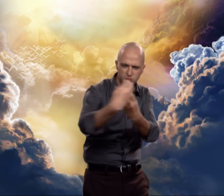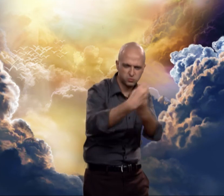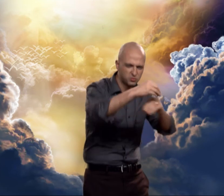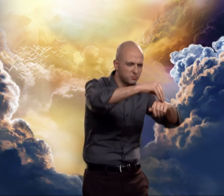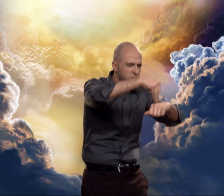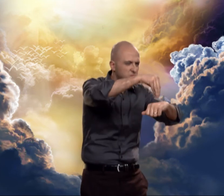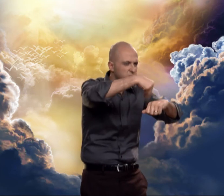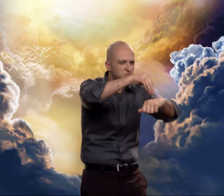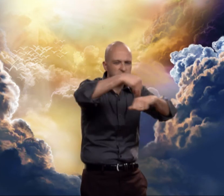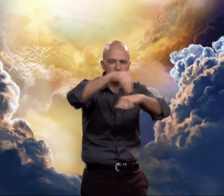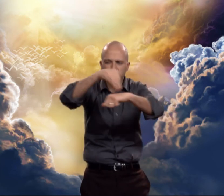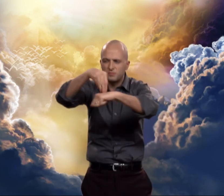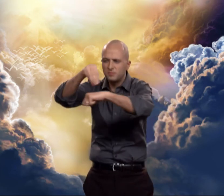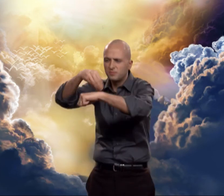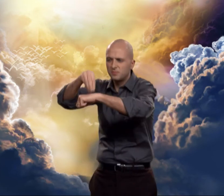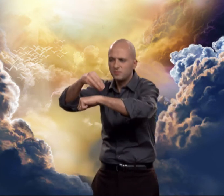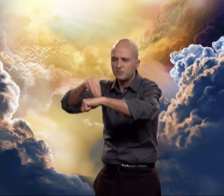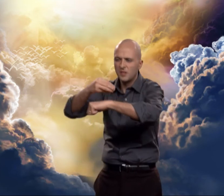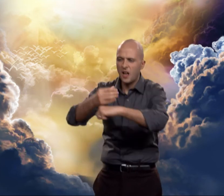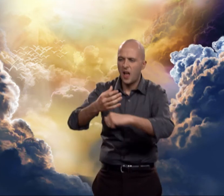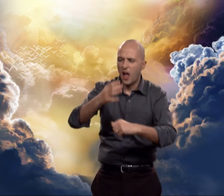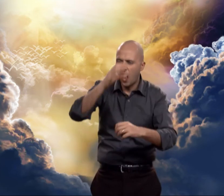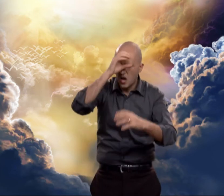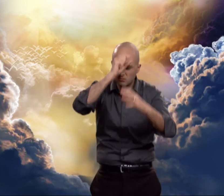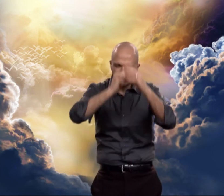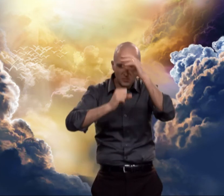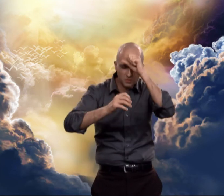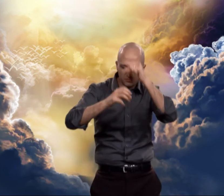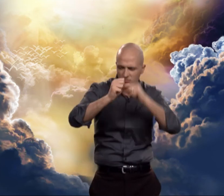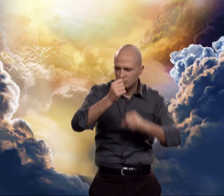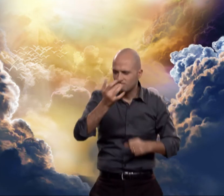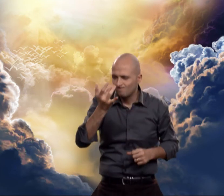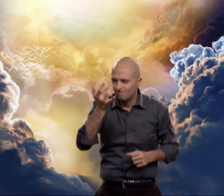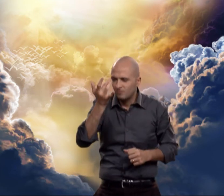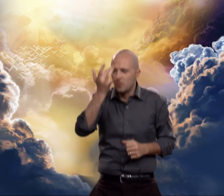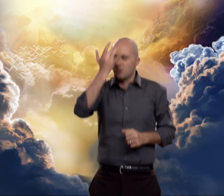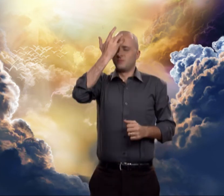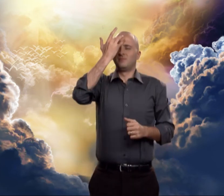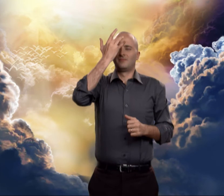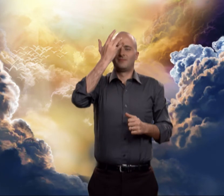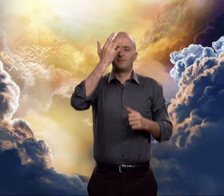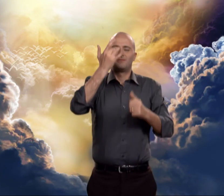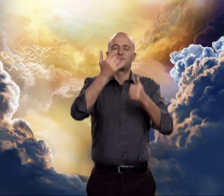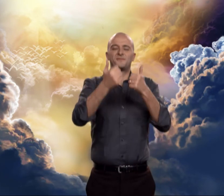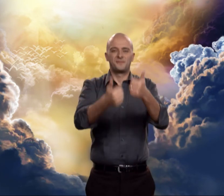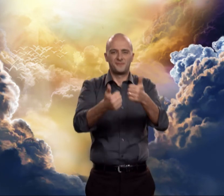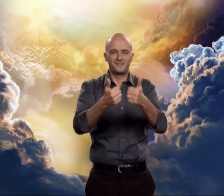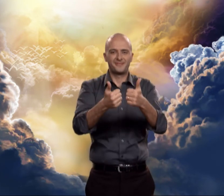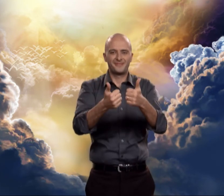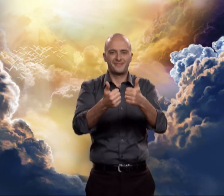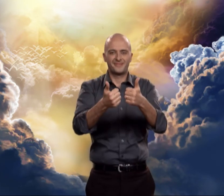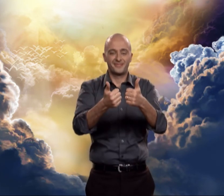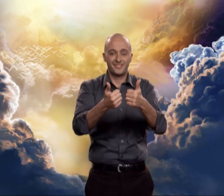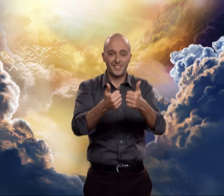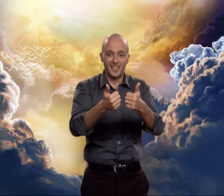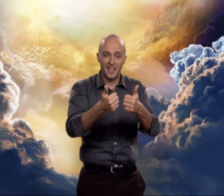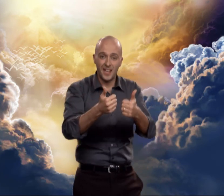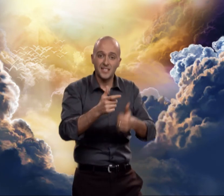imortais. O valor de cada pessoa é tão grande que o Pai está satisfeito com o preço pago. E o